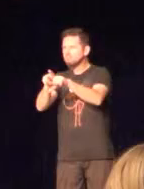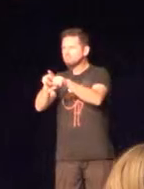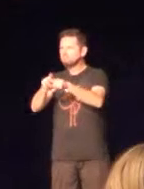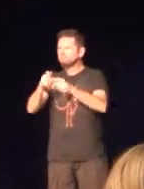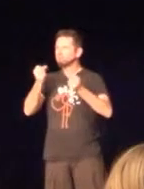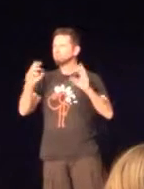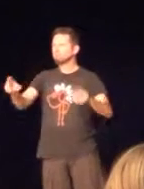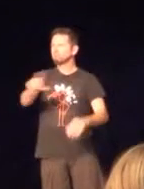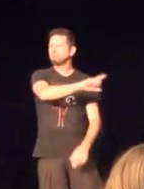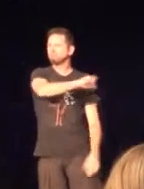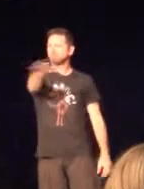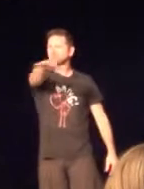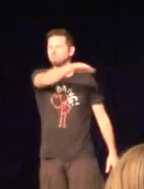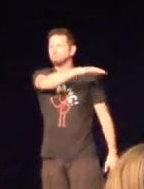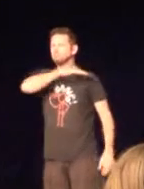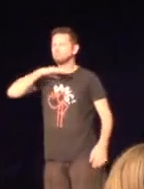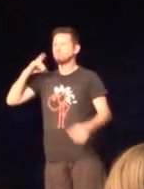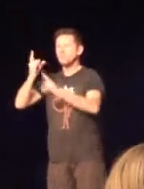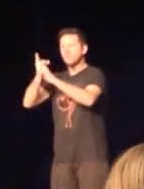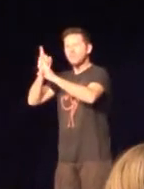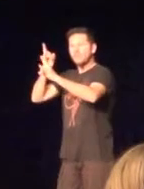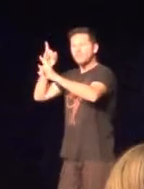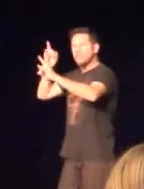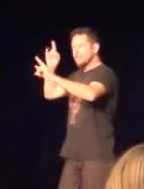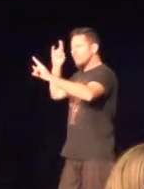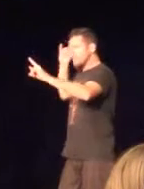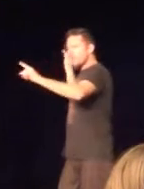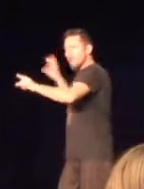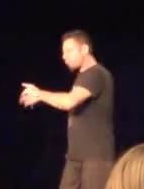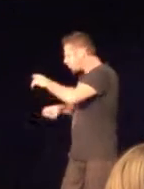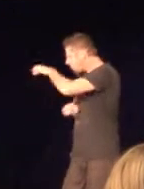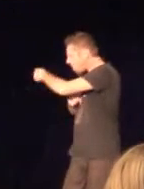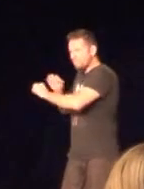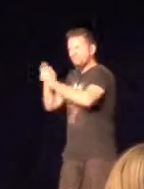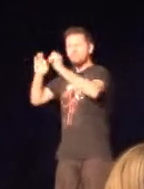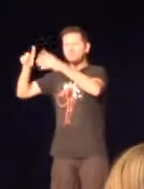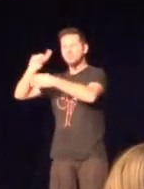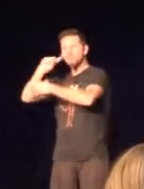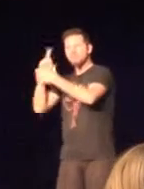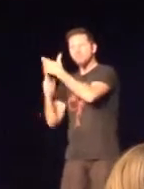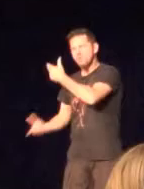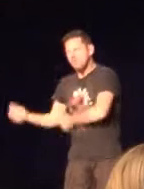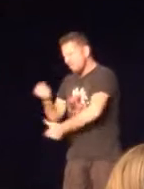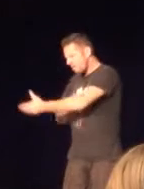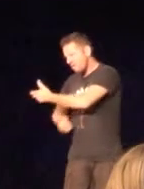pas puiser dans l'histoire comme on puise dans un puits sans fond.